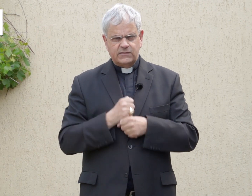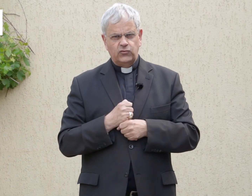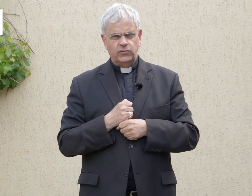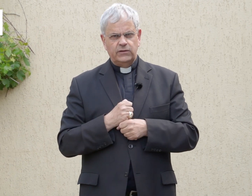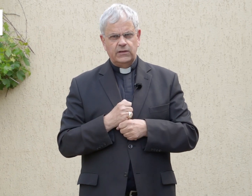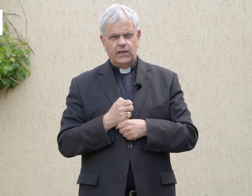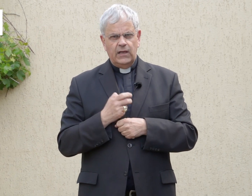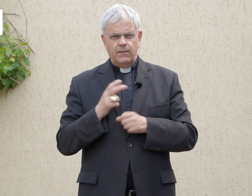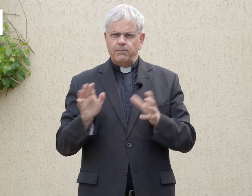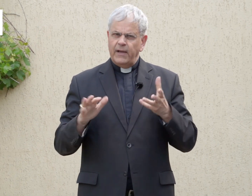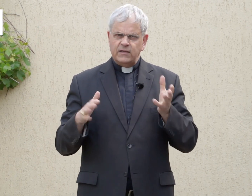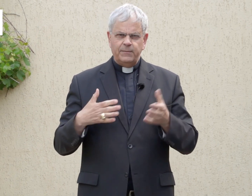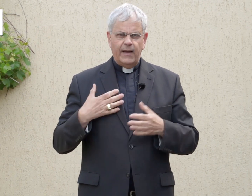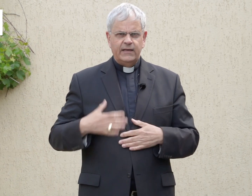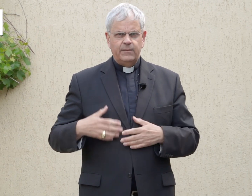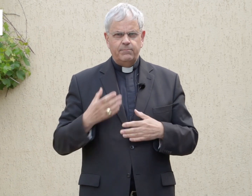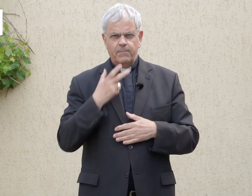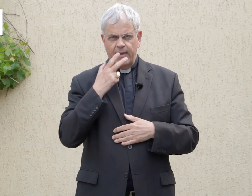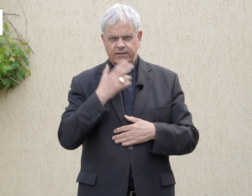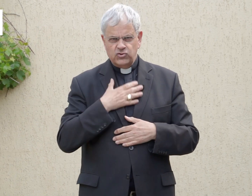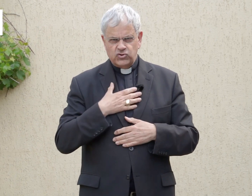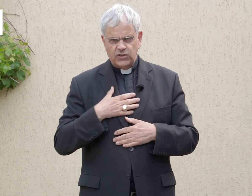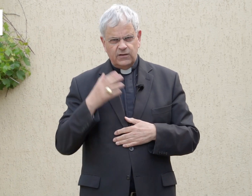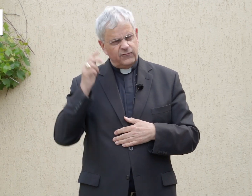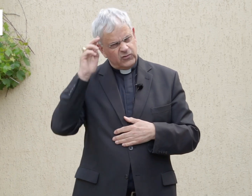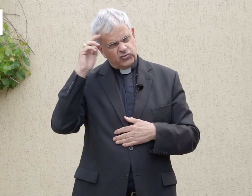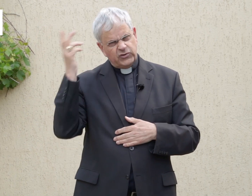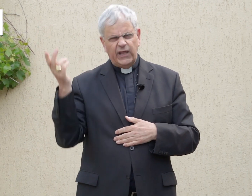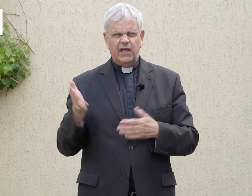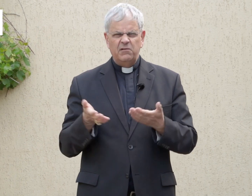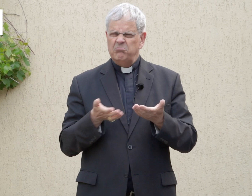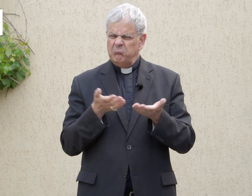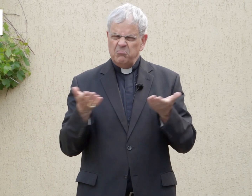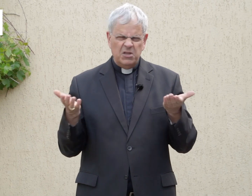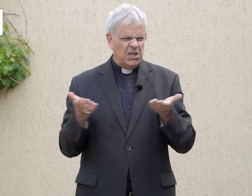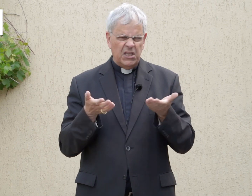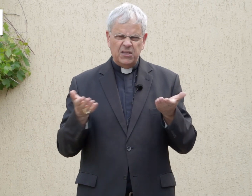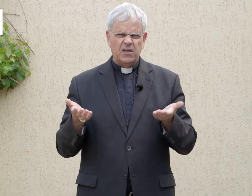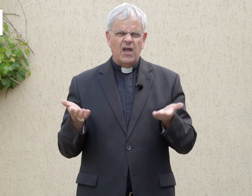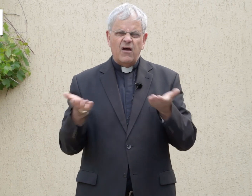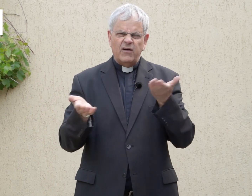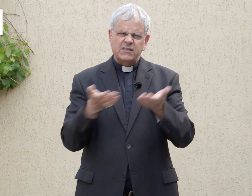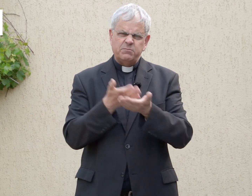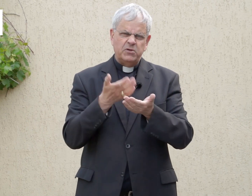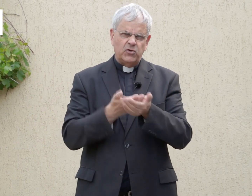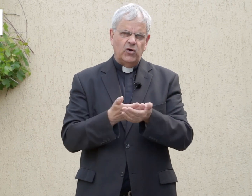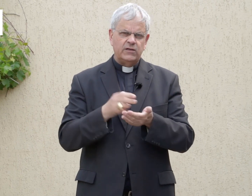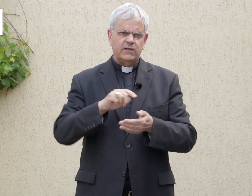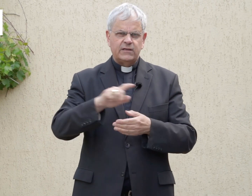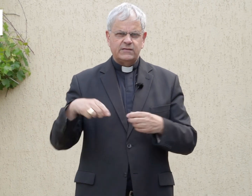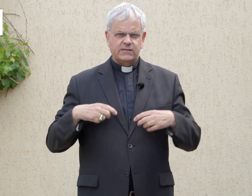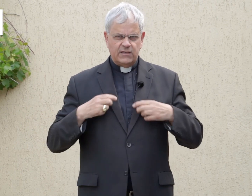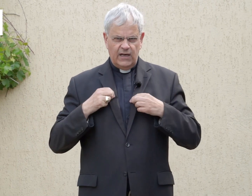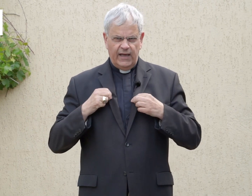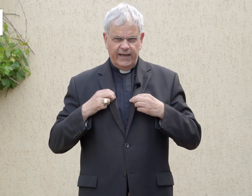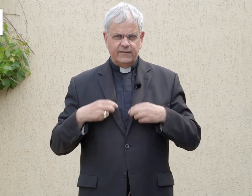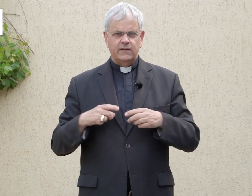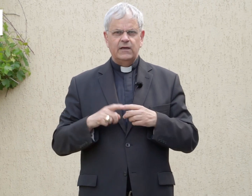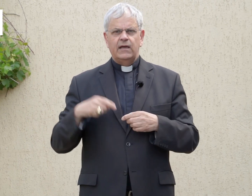Sternsinger-Aktion, manchmal die Menschen verstehen nicht, was bedeutet das Kleid,